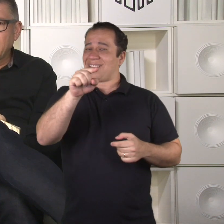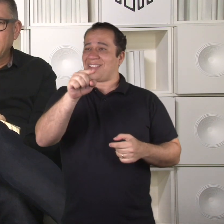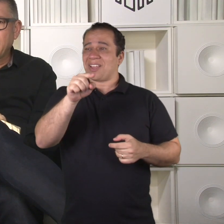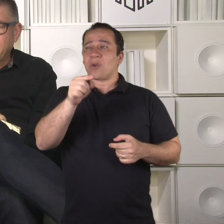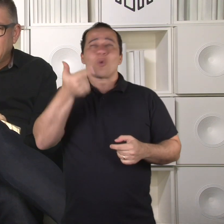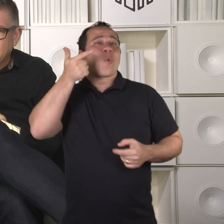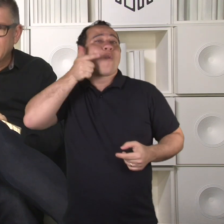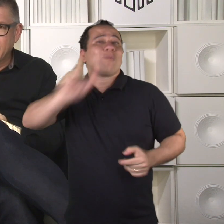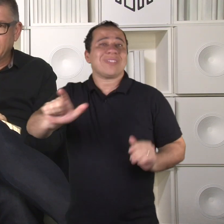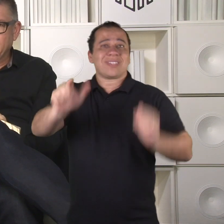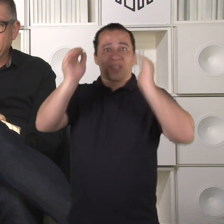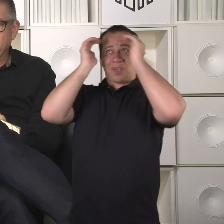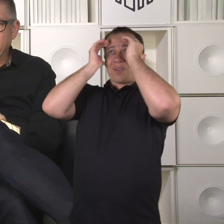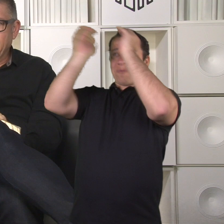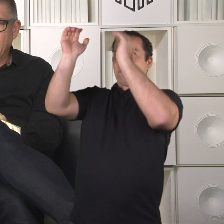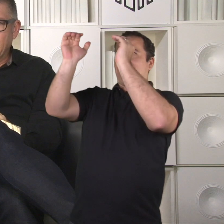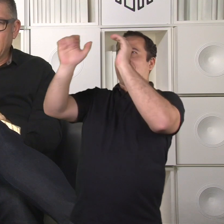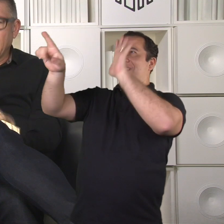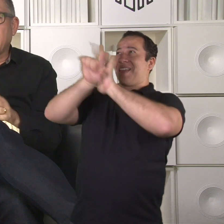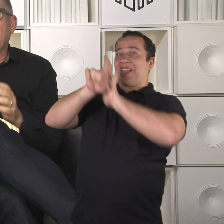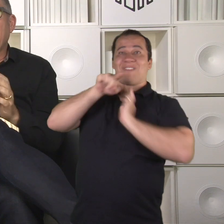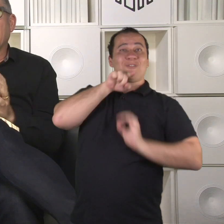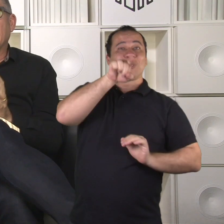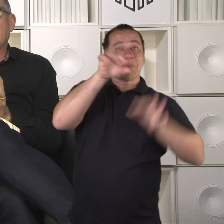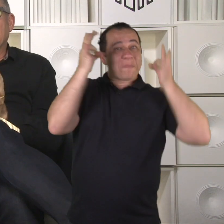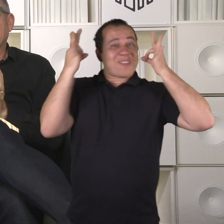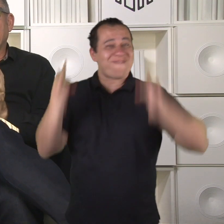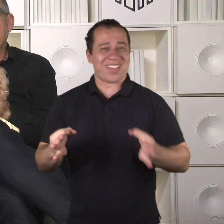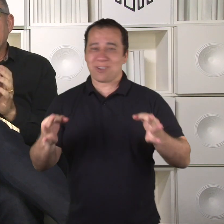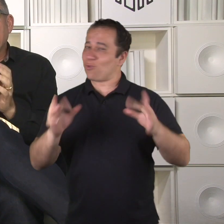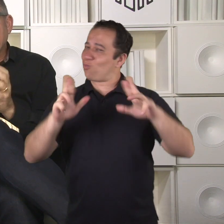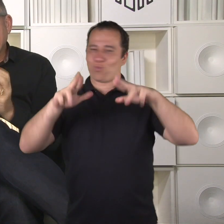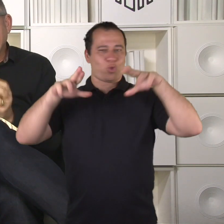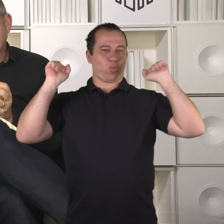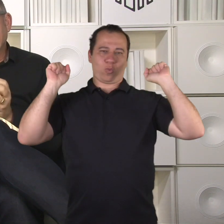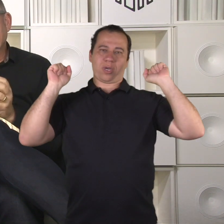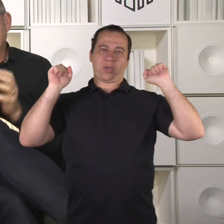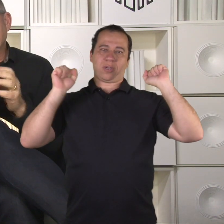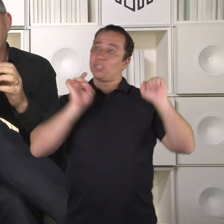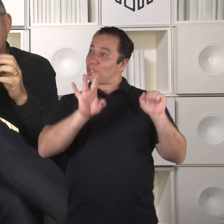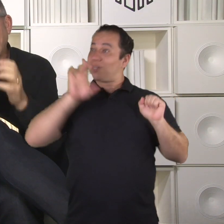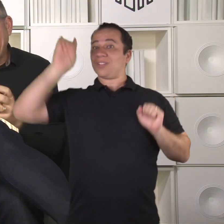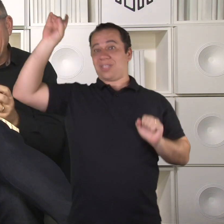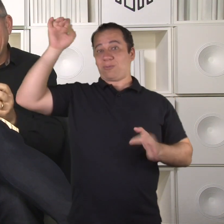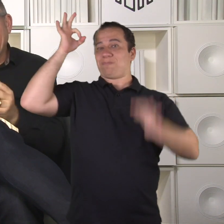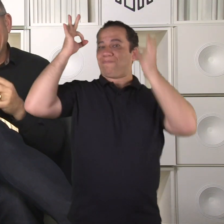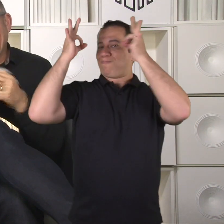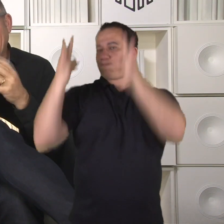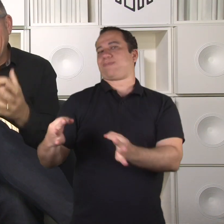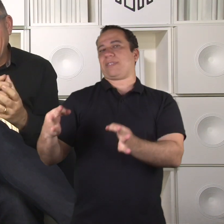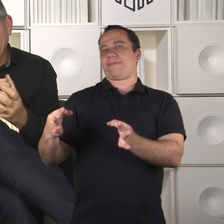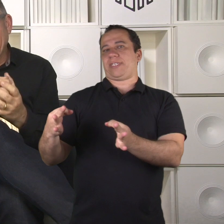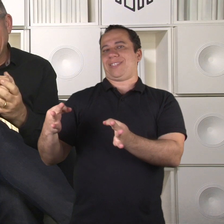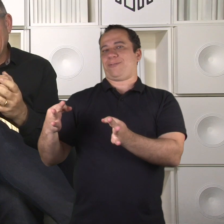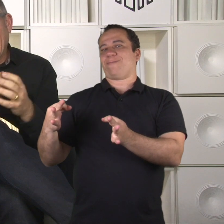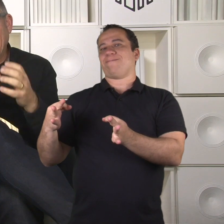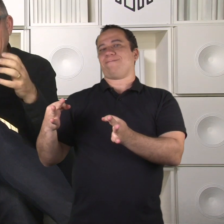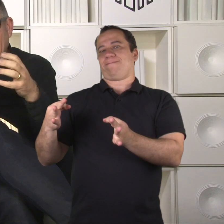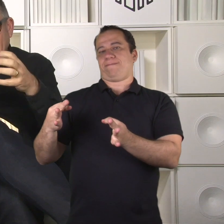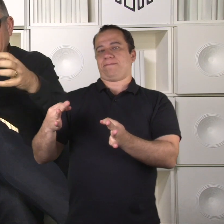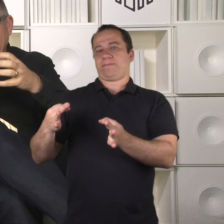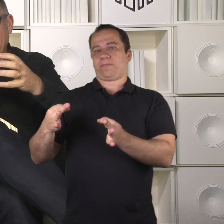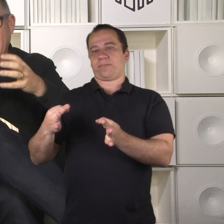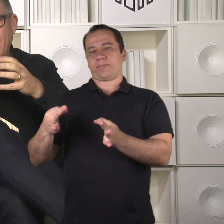será do jeito que deveria ser. Isto é, nós não conseguimos cumprir a lei.